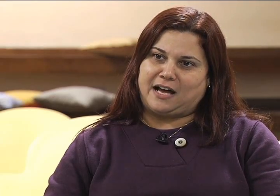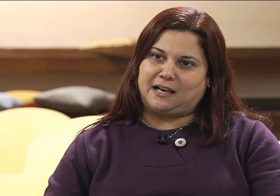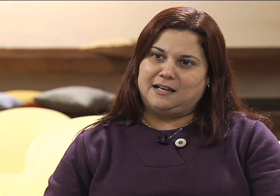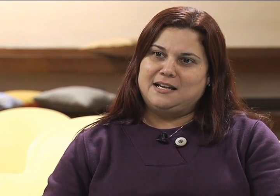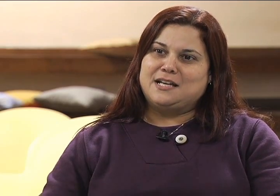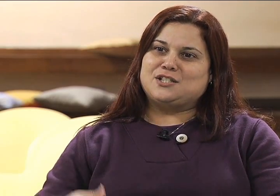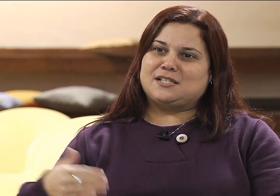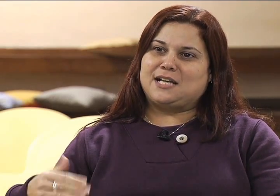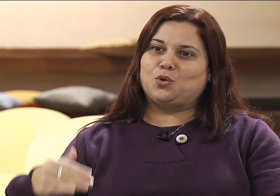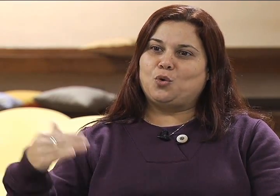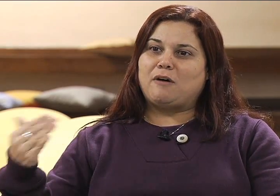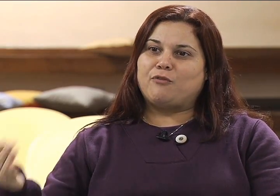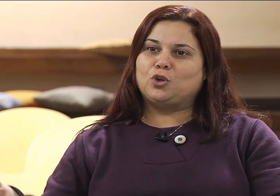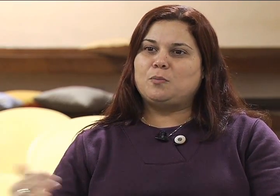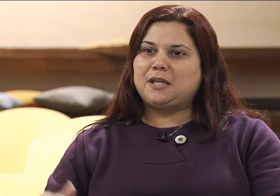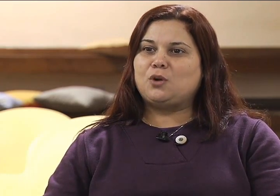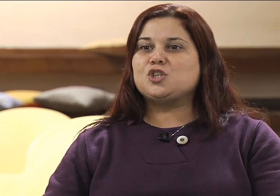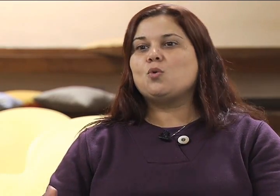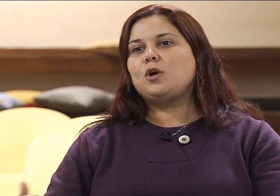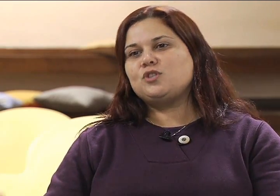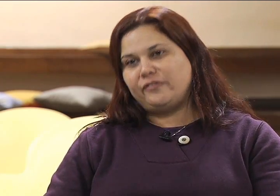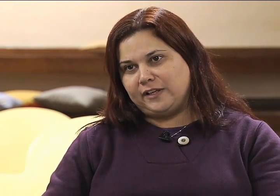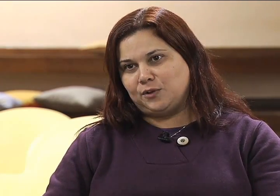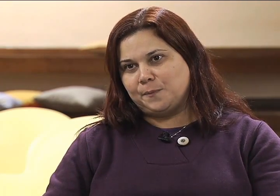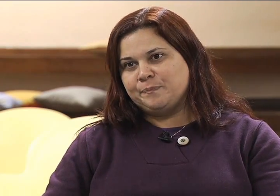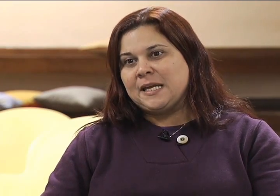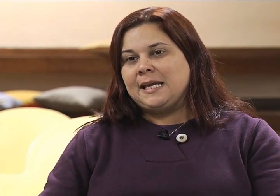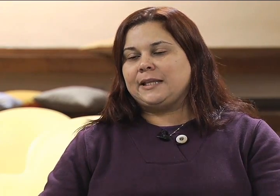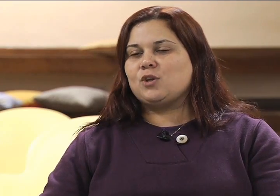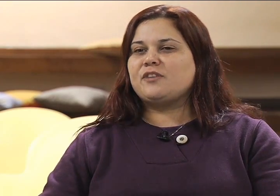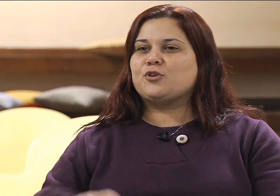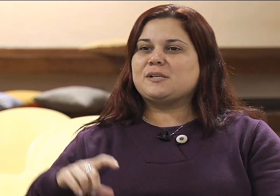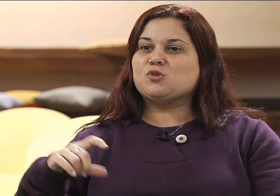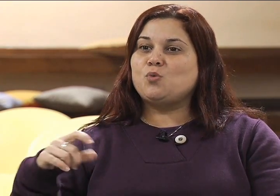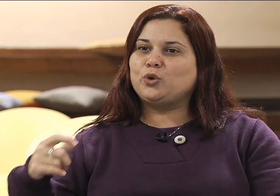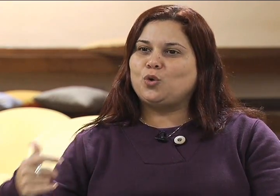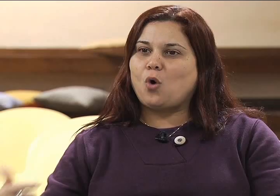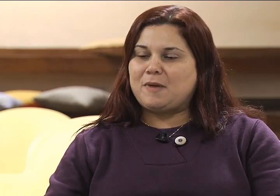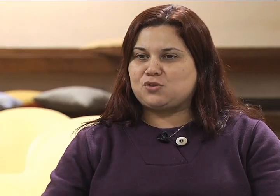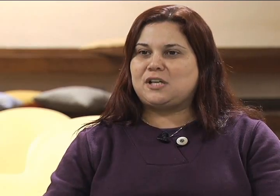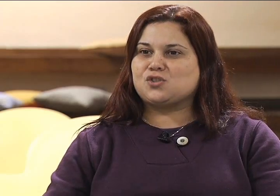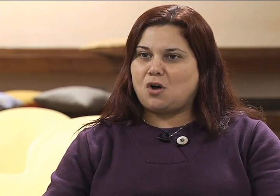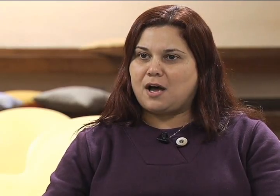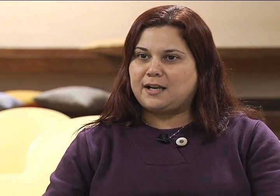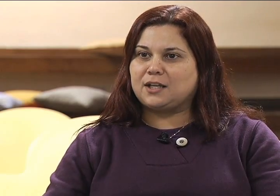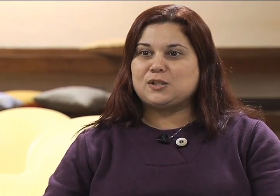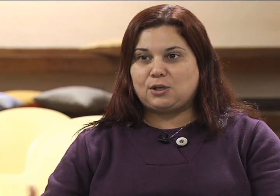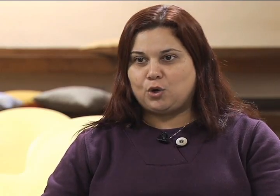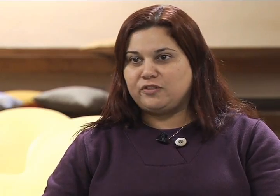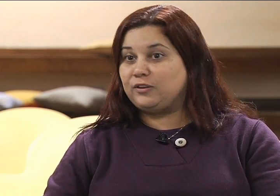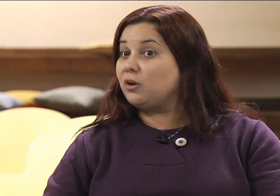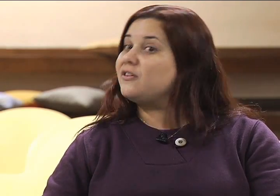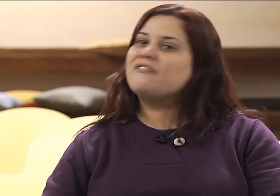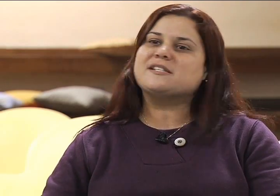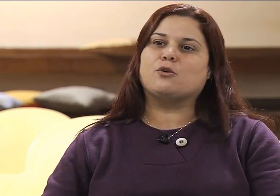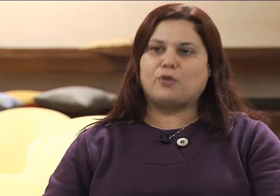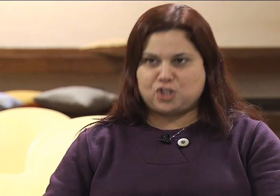fala, dizendo que o avô do menino tinha um olho de vidro. Então nós reforçamos muito no começo da história que esse olho de vidro não ia fazer o vô